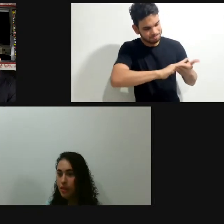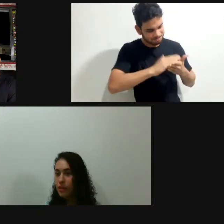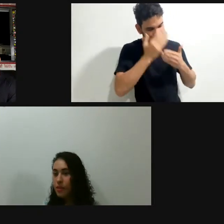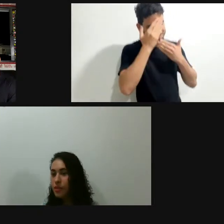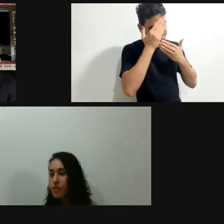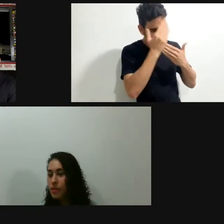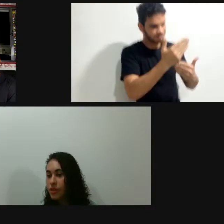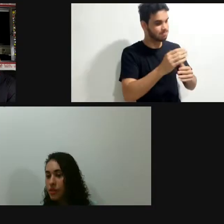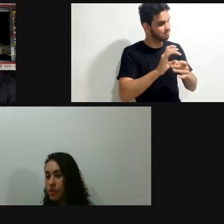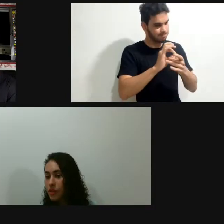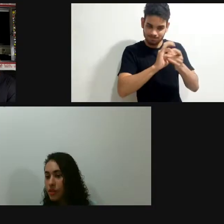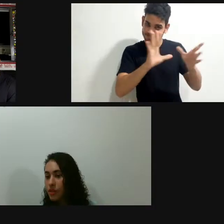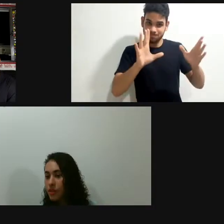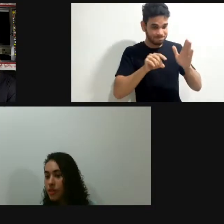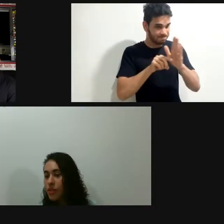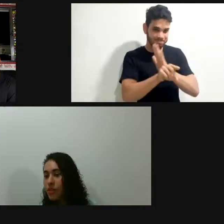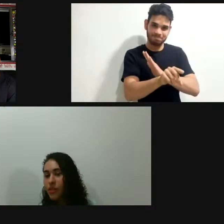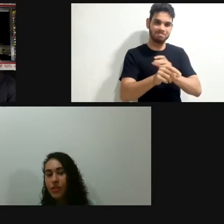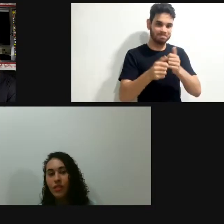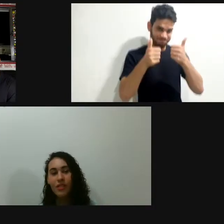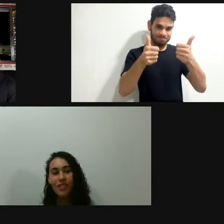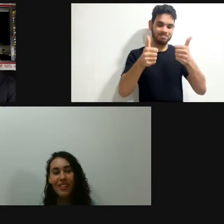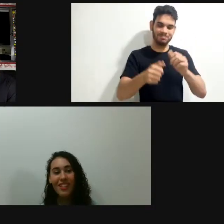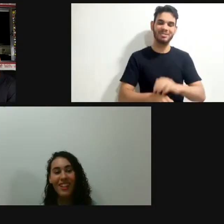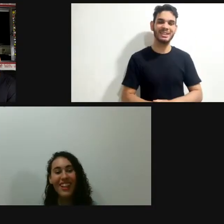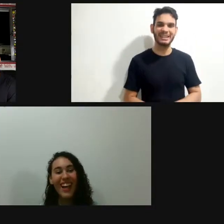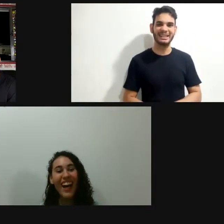vontade. Pra ela, viu?